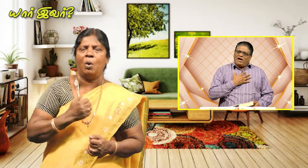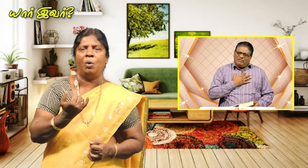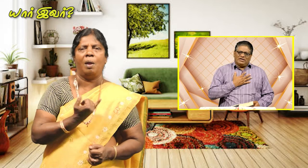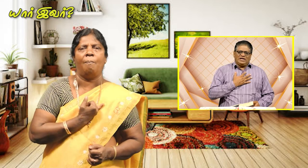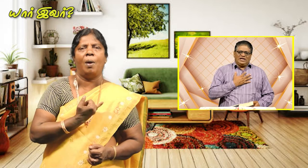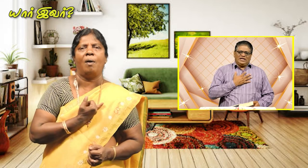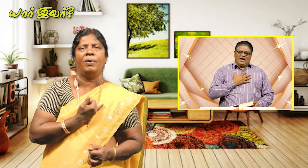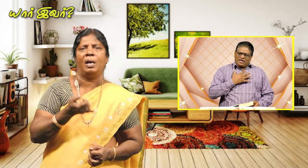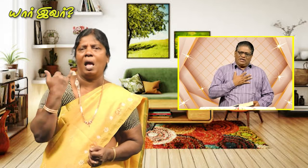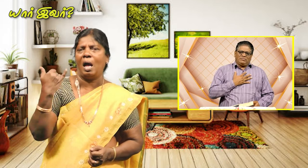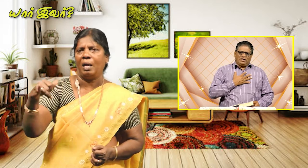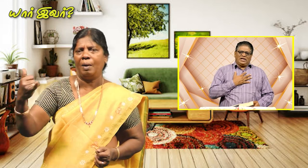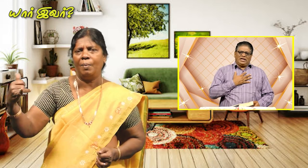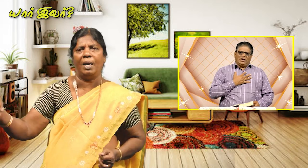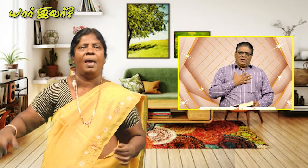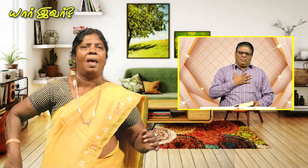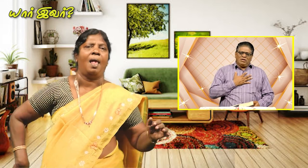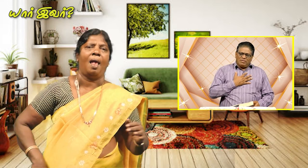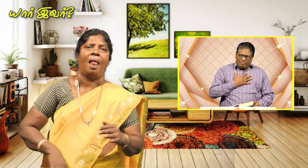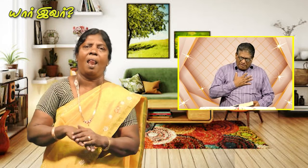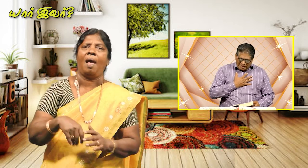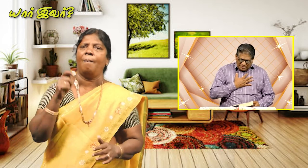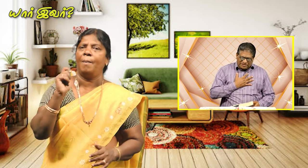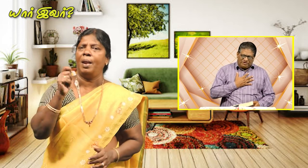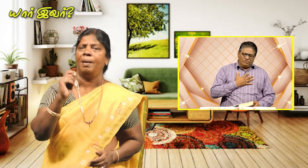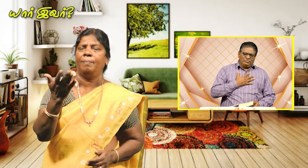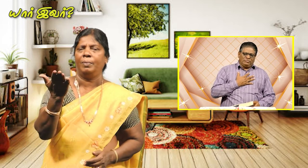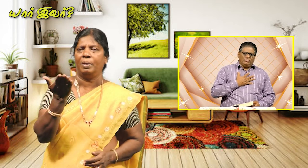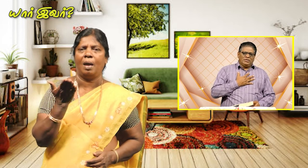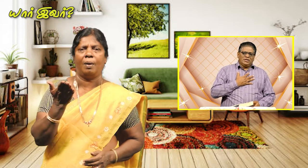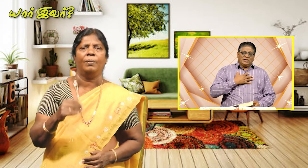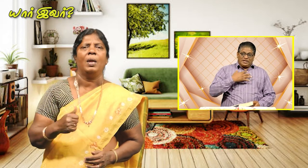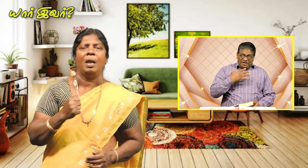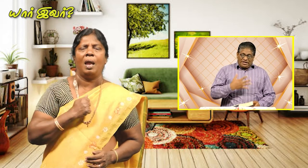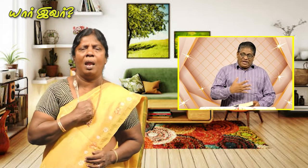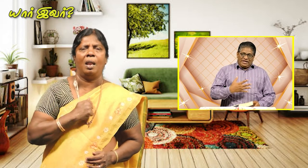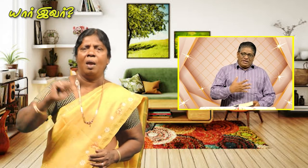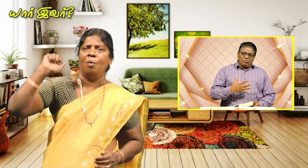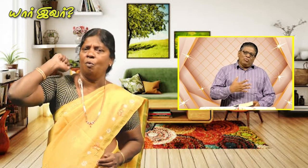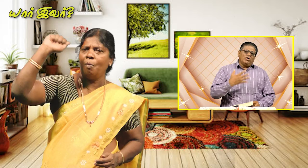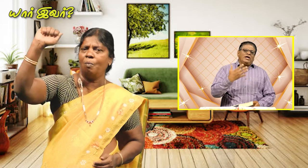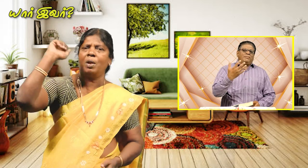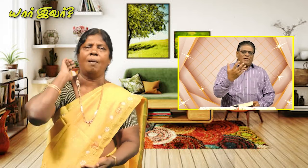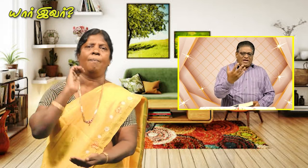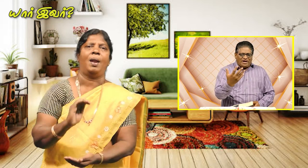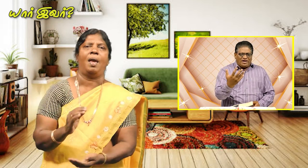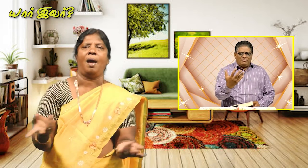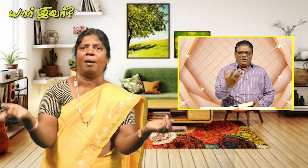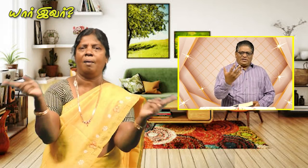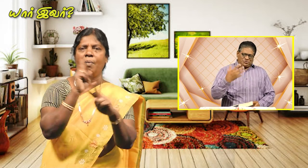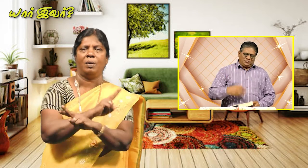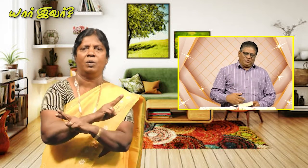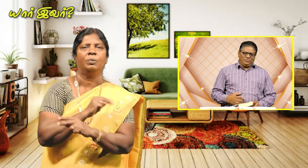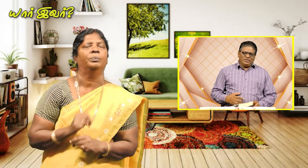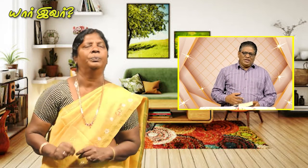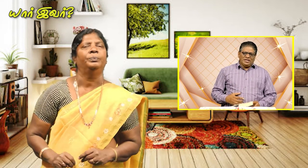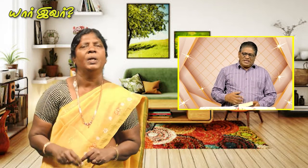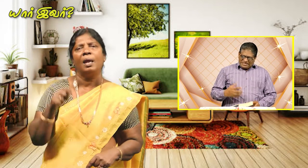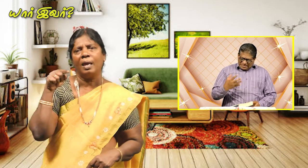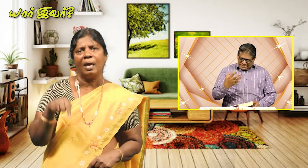என்னுடைய பாவங்களை அக்கிரமங்களை எல்லாம் மன்னித்தருளும், என்னை உம்முடைய பிள்ளையாக